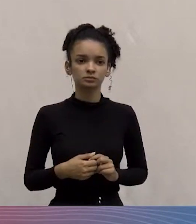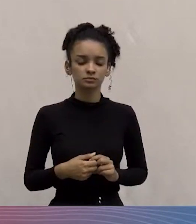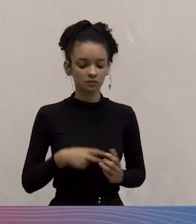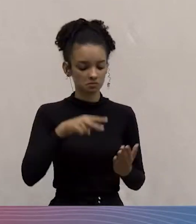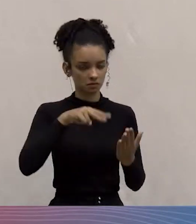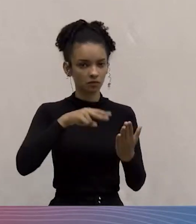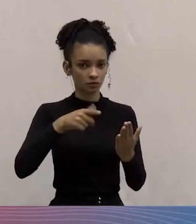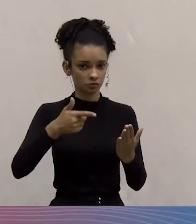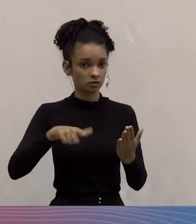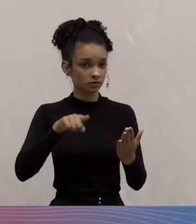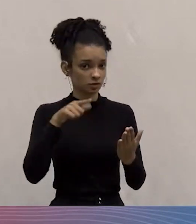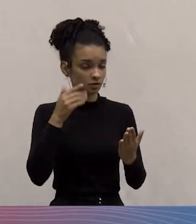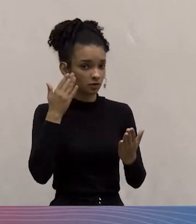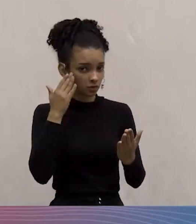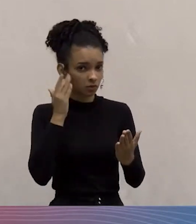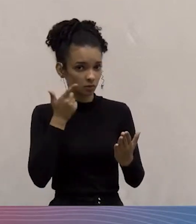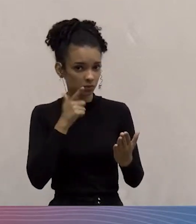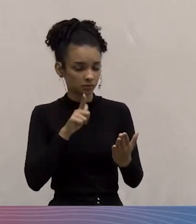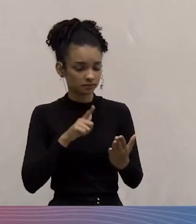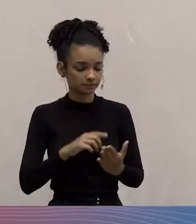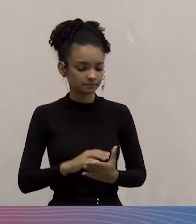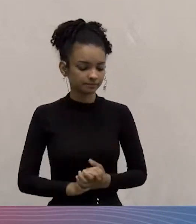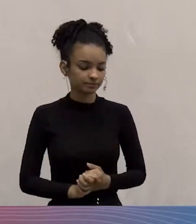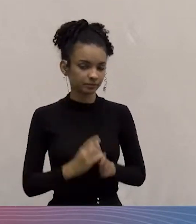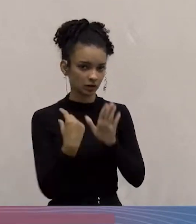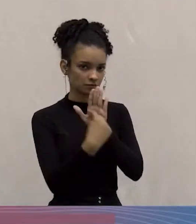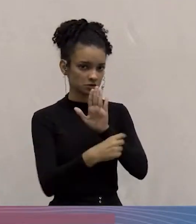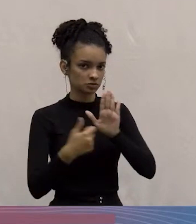Vou ler de novo, aí você vai entender. Versículo 11: